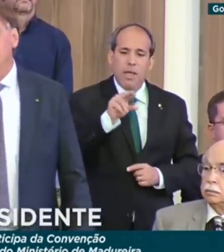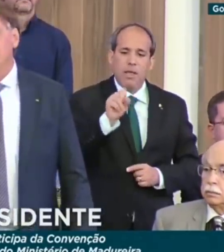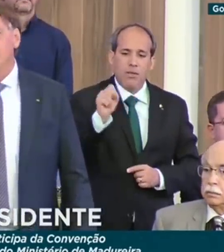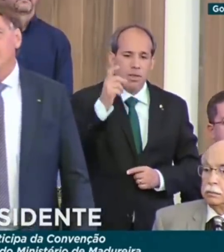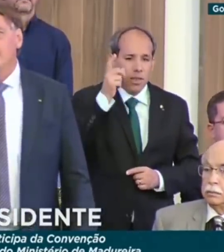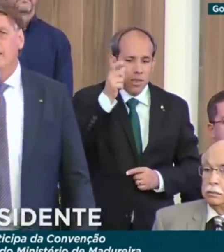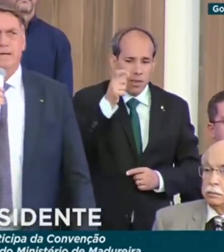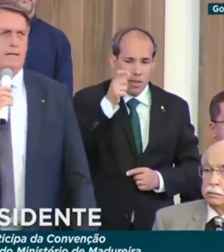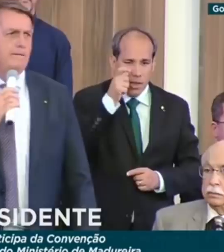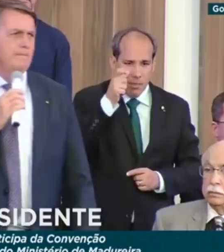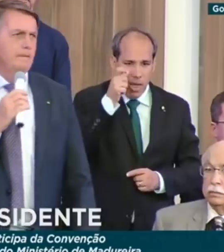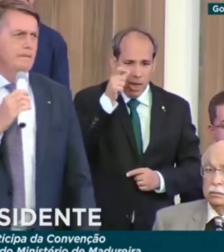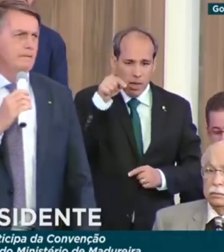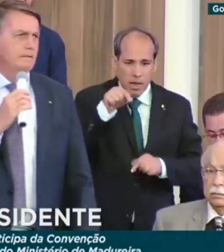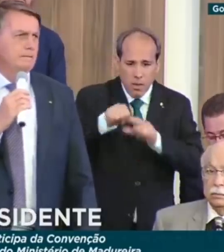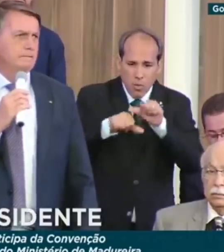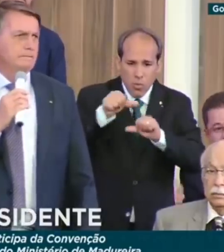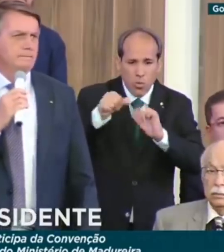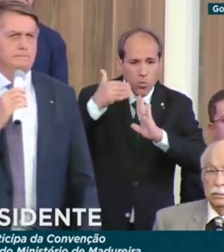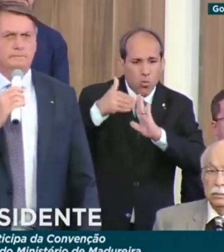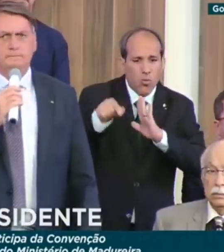dinâmica ela